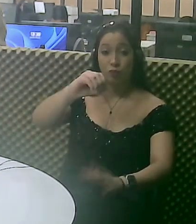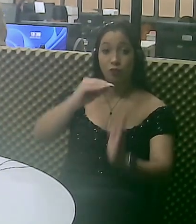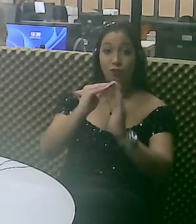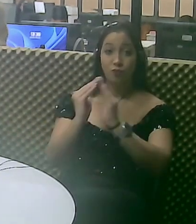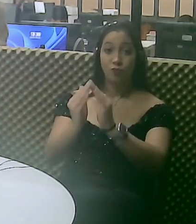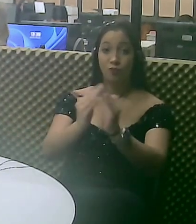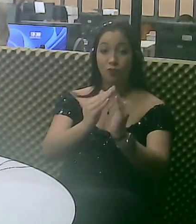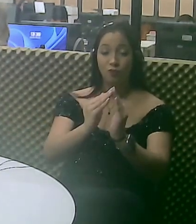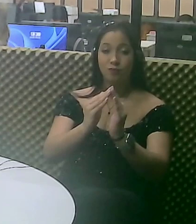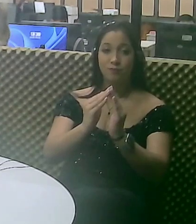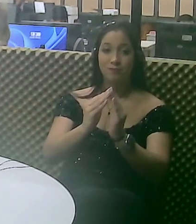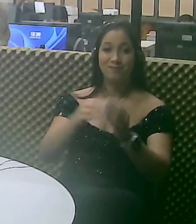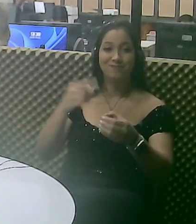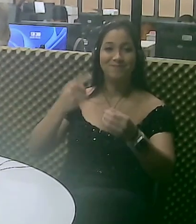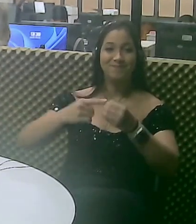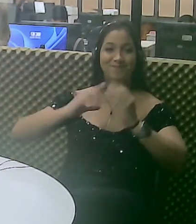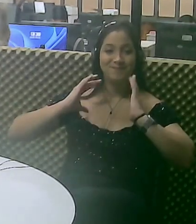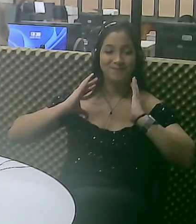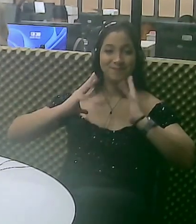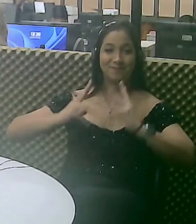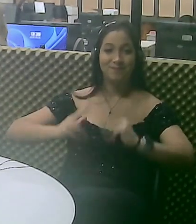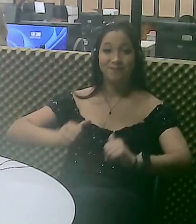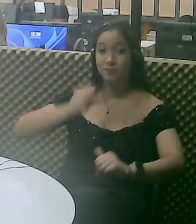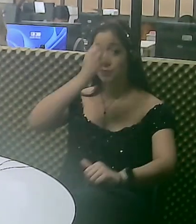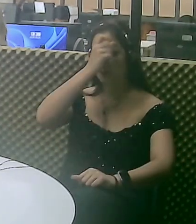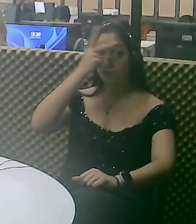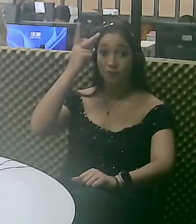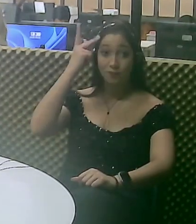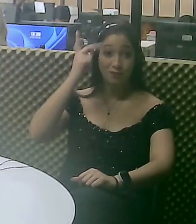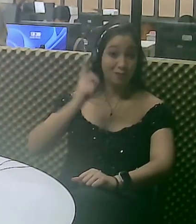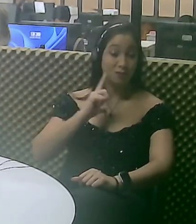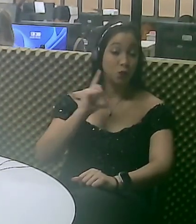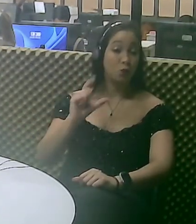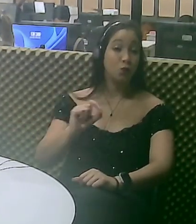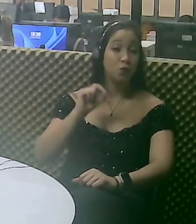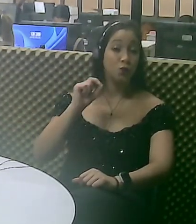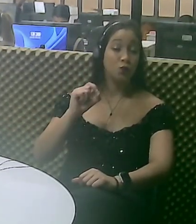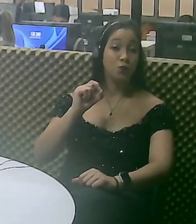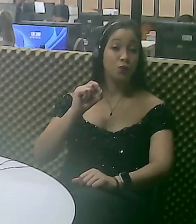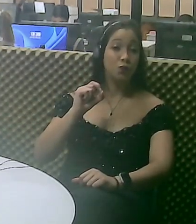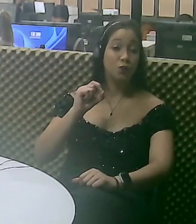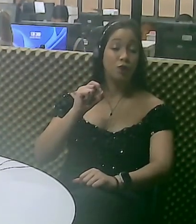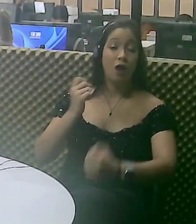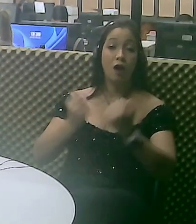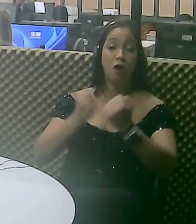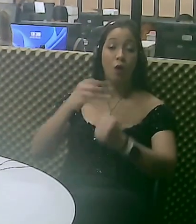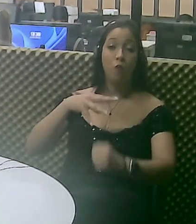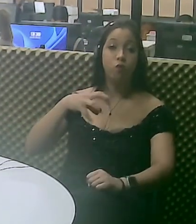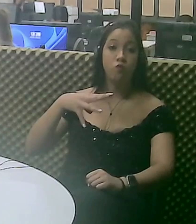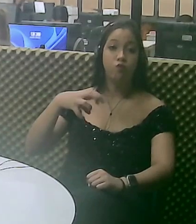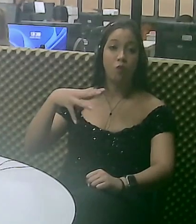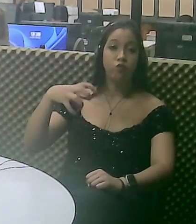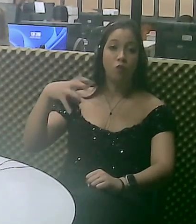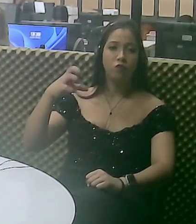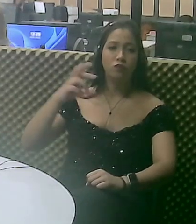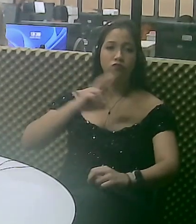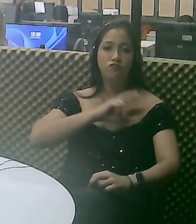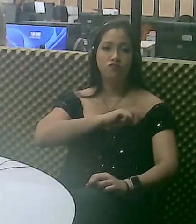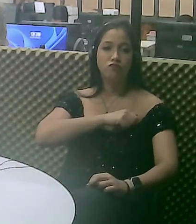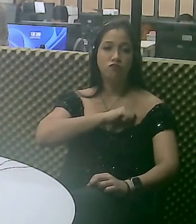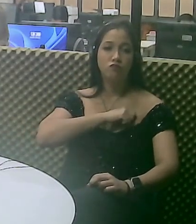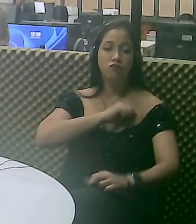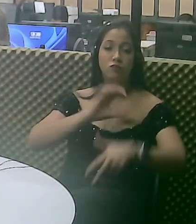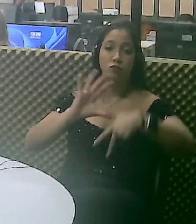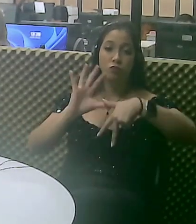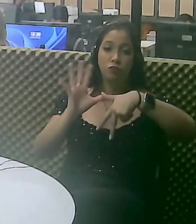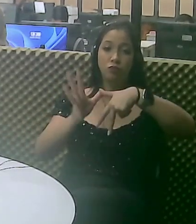bairros. Além de uma cidade limpa, a Prefeitura traz para a rua o serviço de fumacê da Unidade de Vigilância de